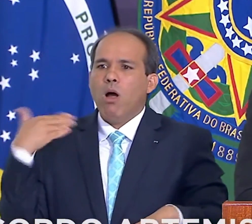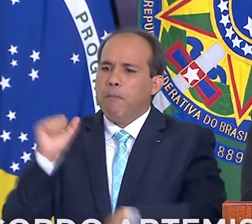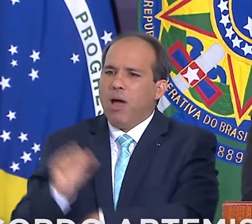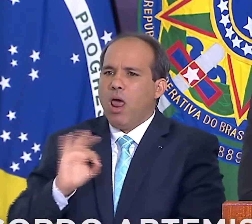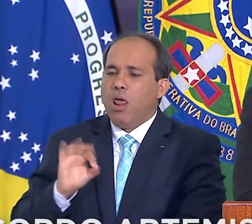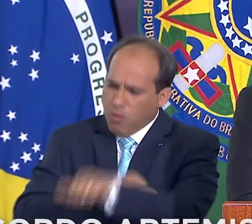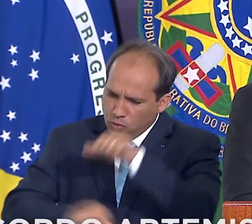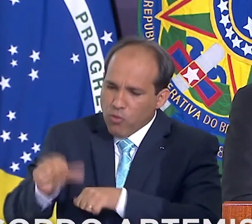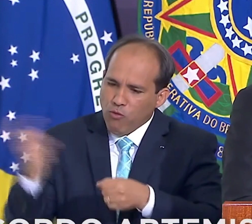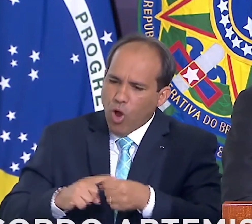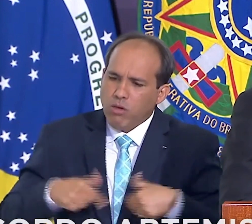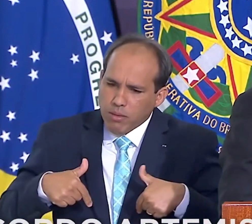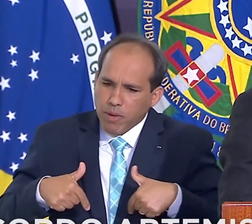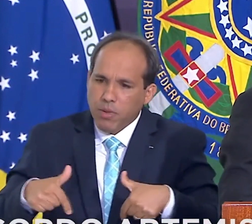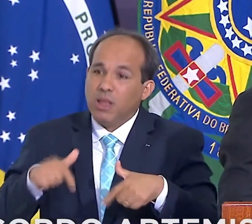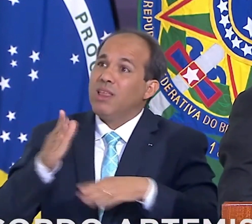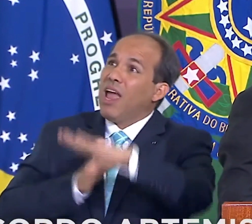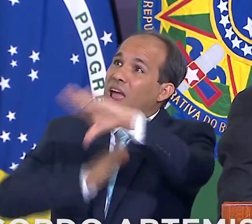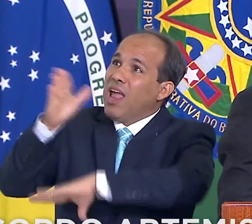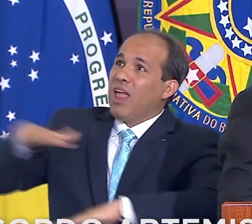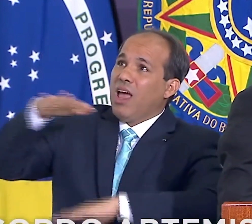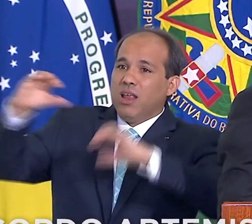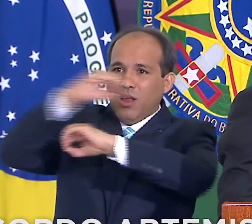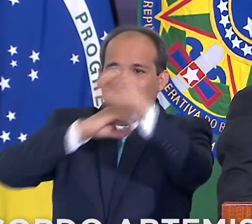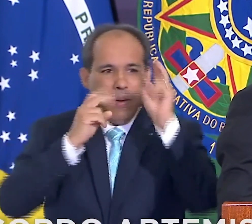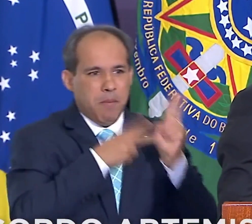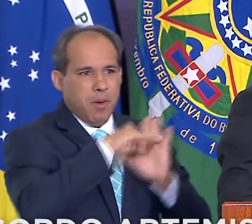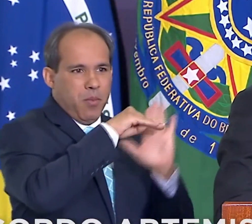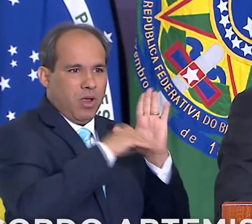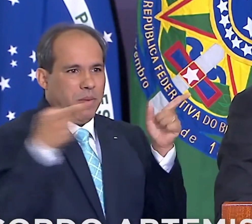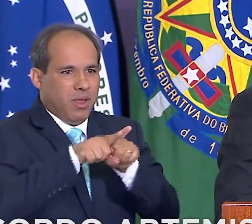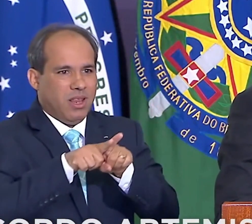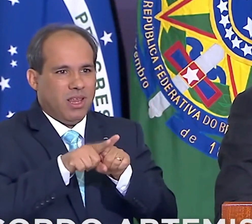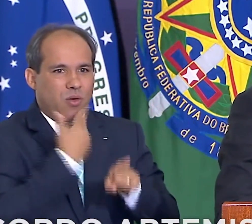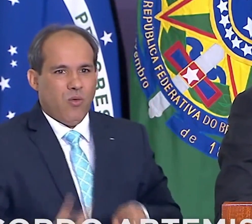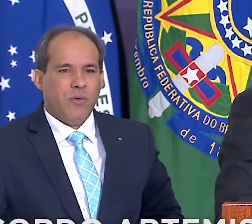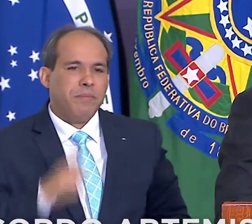espaço. Esse projeto, ao qual agradeço ao governo americano,